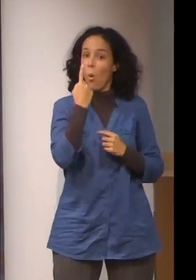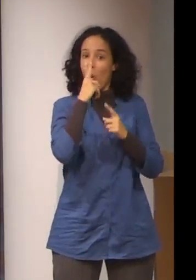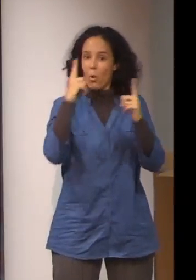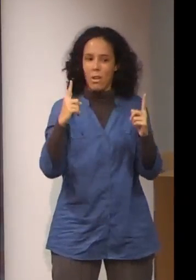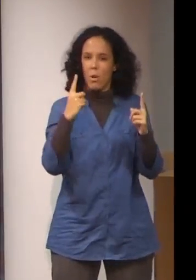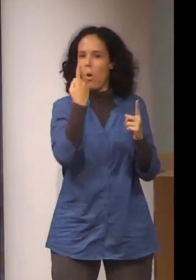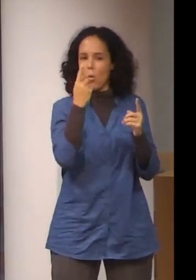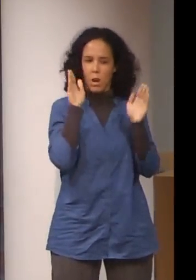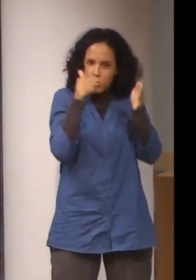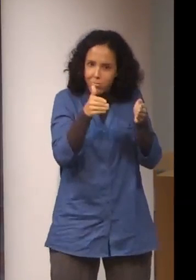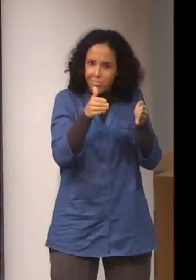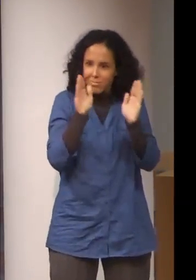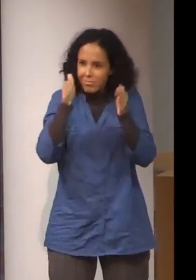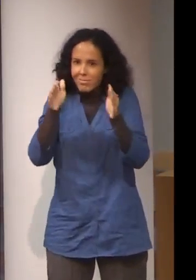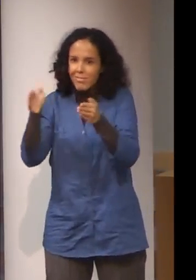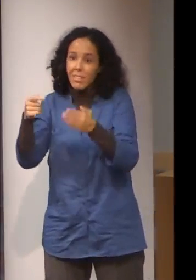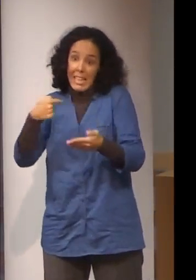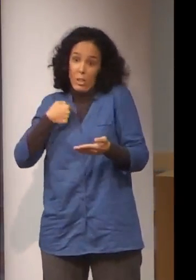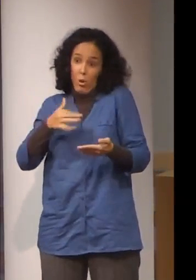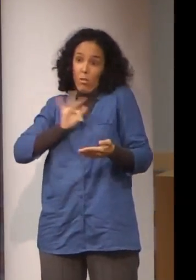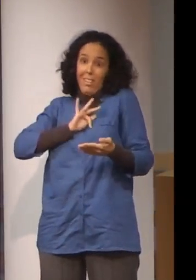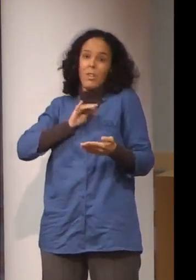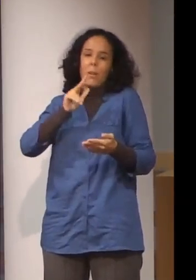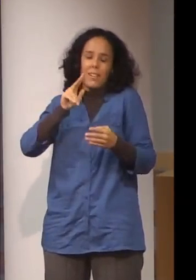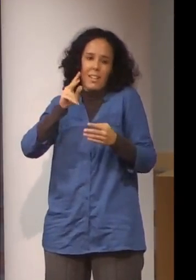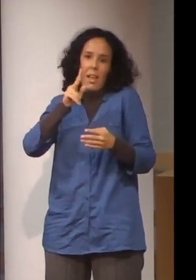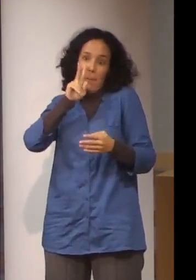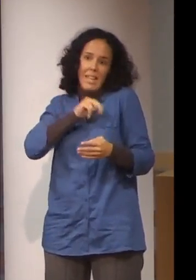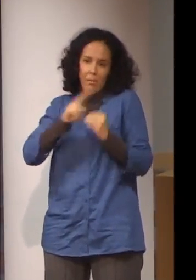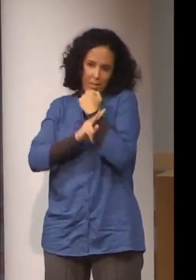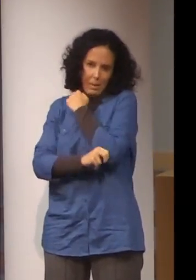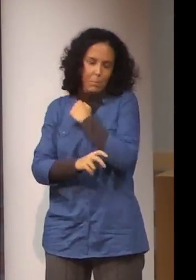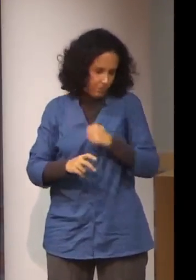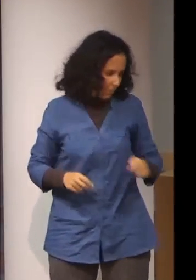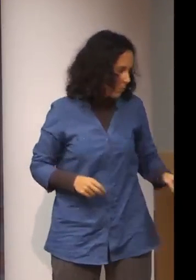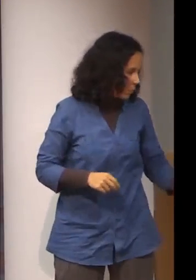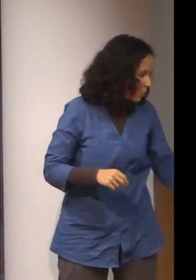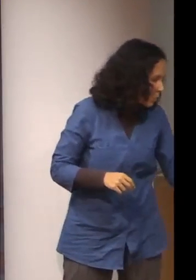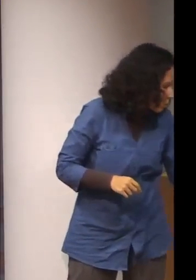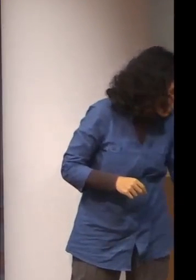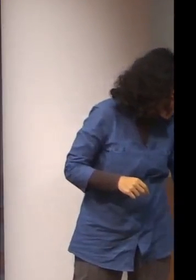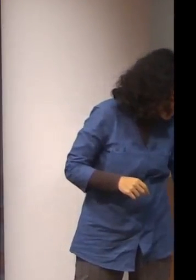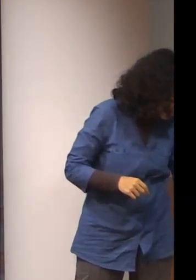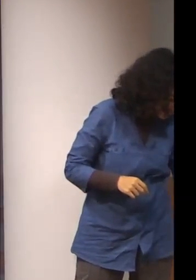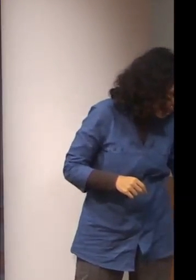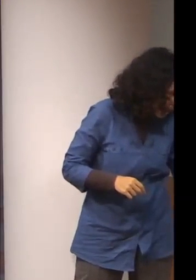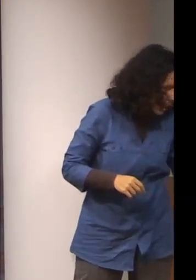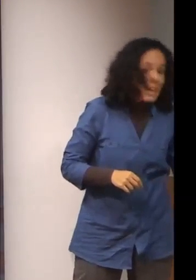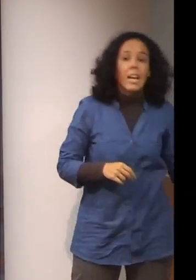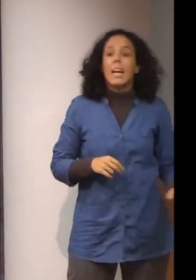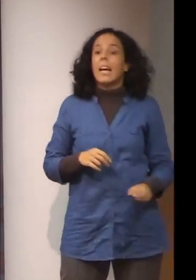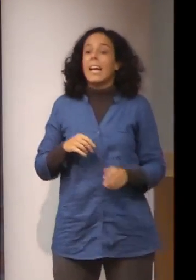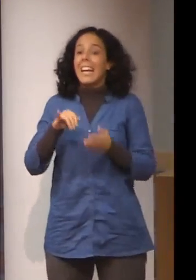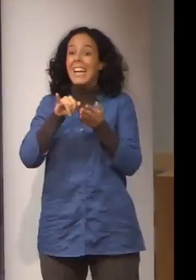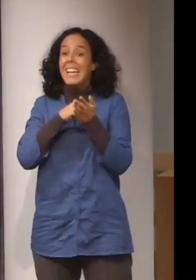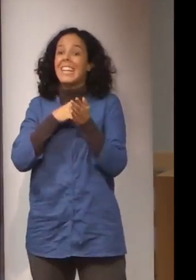estudio y de investigación. Que esa investigación puede incluso llegar a ser de larga